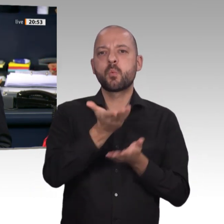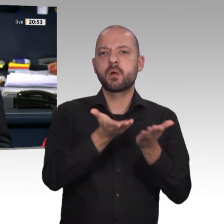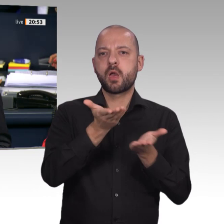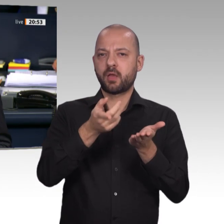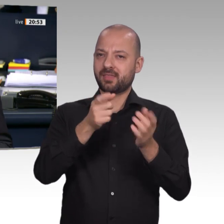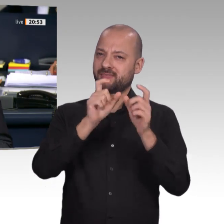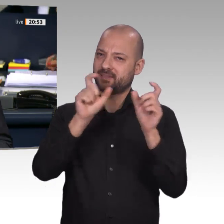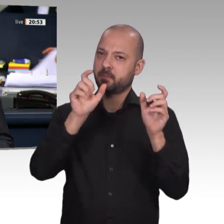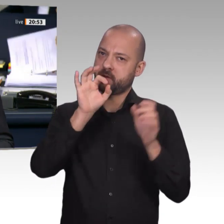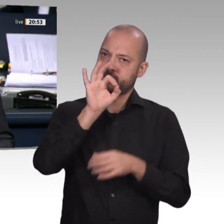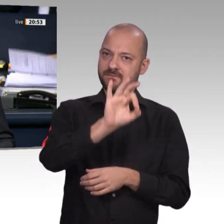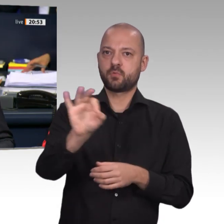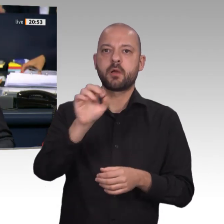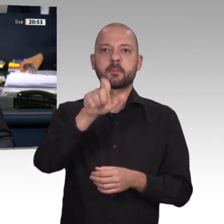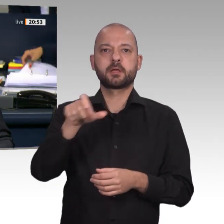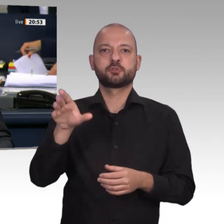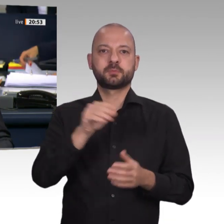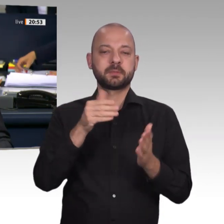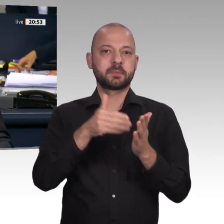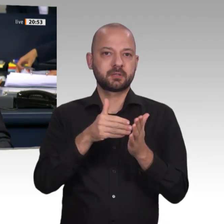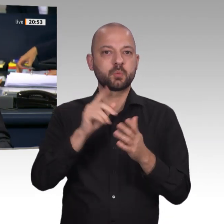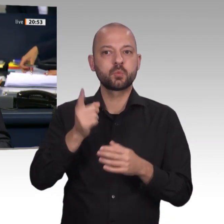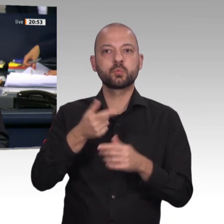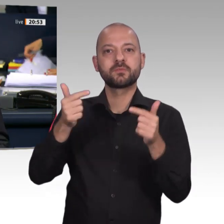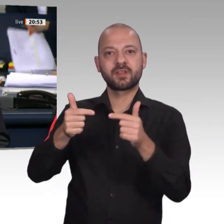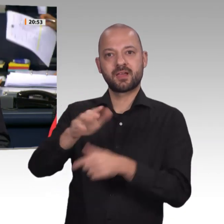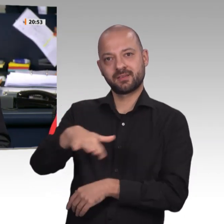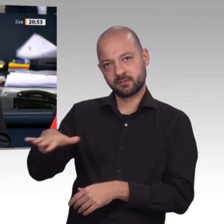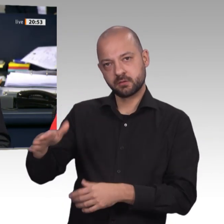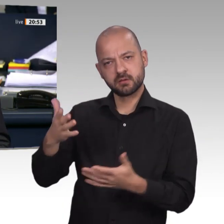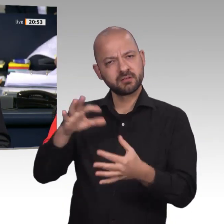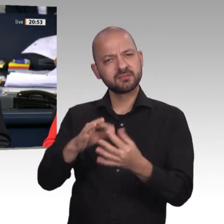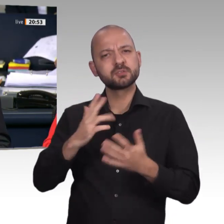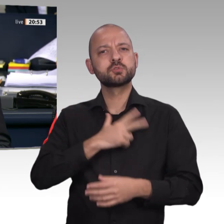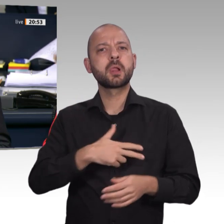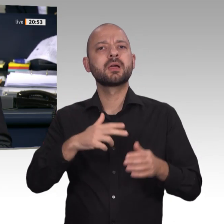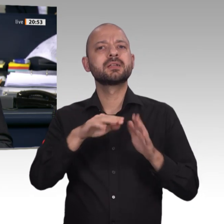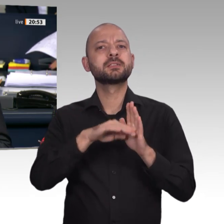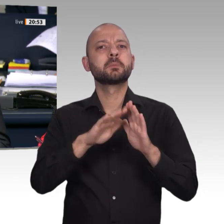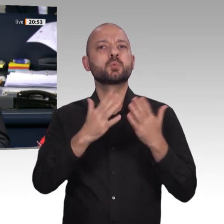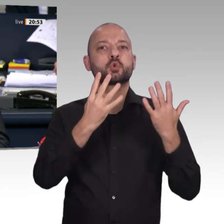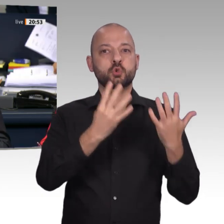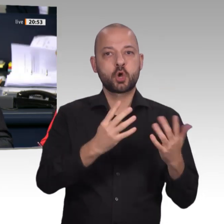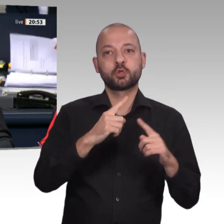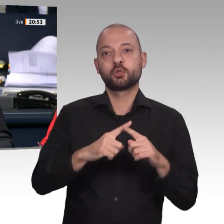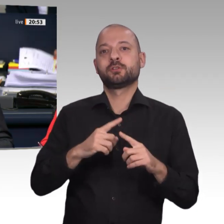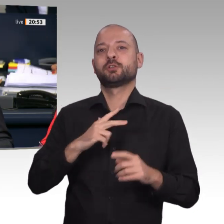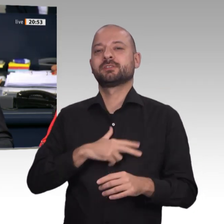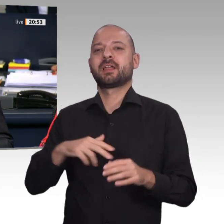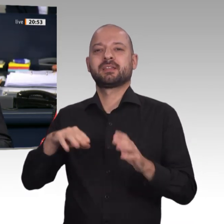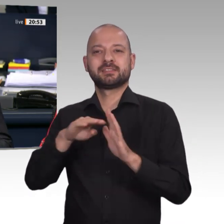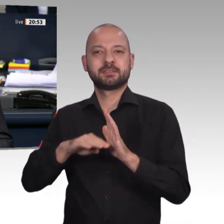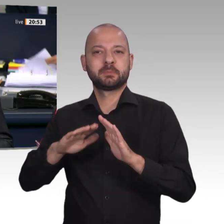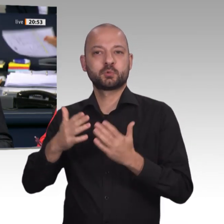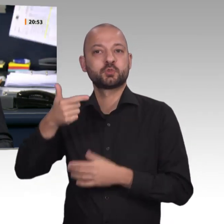Linke und Bündnis 90 Die Grünen vor. Nach einer interfraktionellen Vereinbarung sind für die Aussprache 38 Minuten vorgesehen. Ich höre keinen Widerspruch. Dann